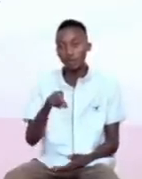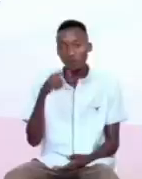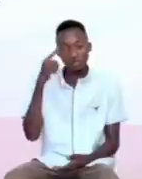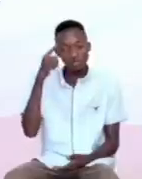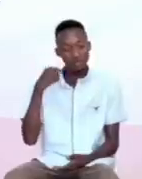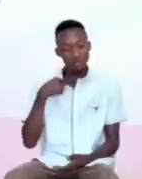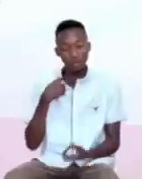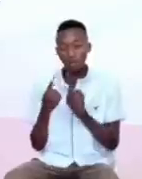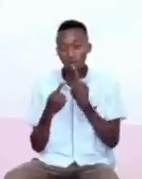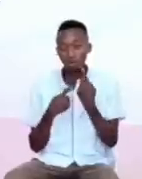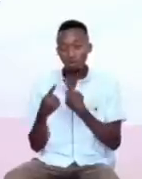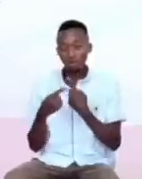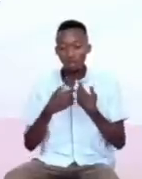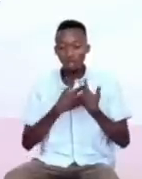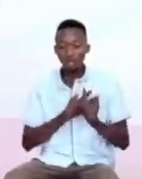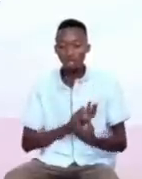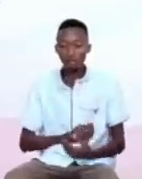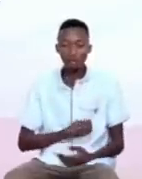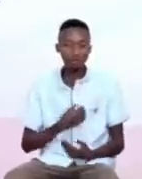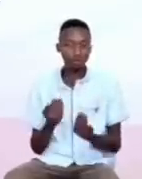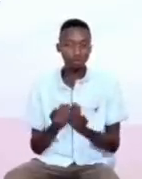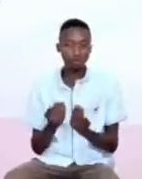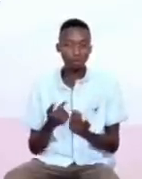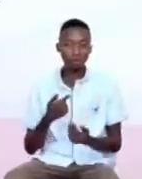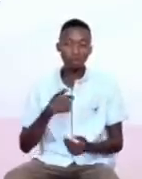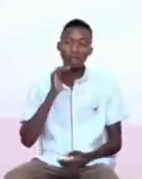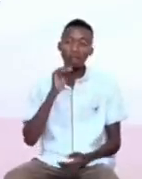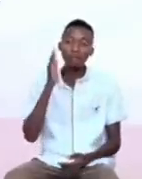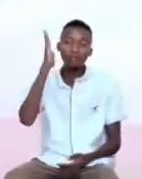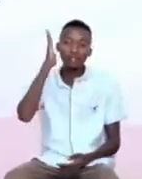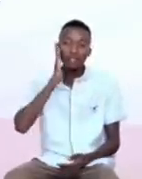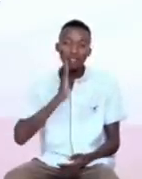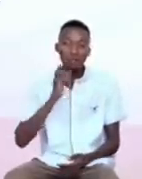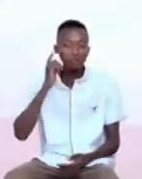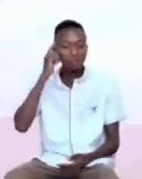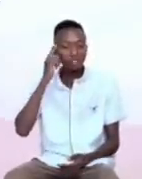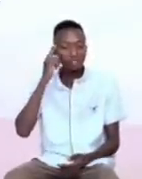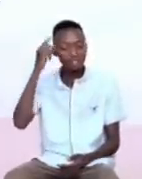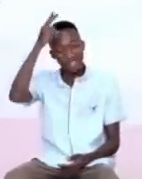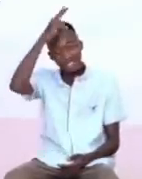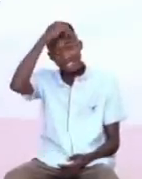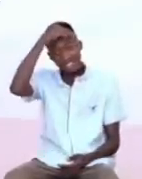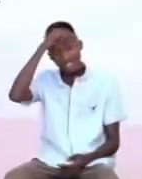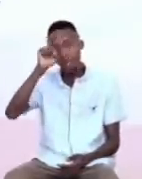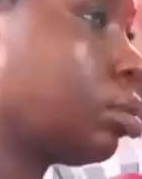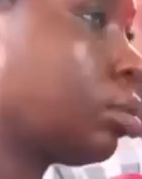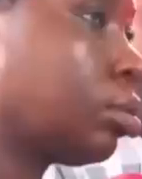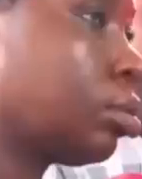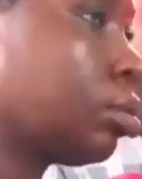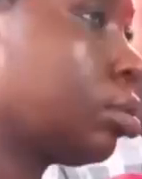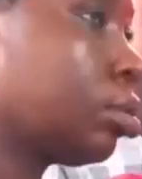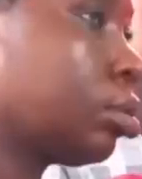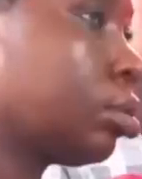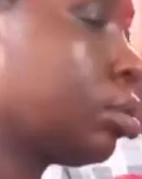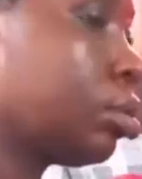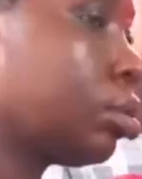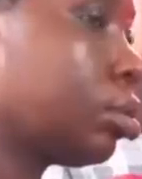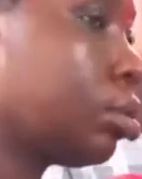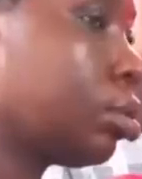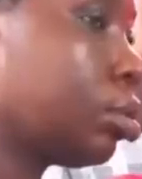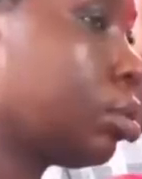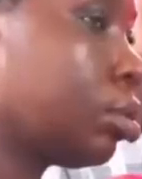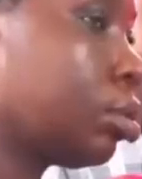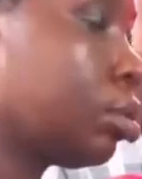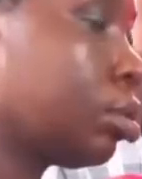hivi kukatisha tamaa mtu asisome, hakuna. Nataka tu kuwahamisha vijana wasifikiri degree ndio maisha. Wajue kuna maisha baada